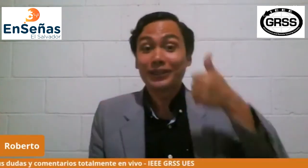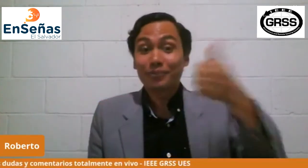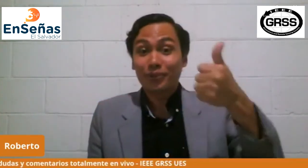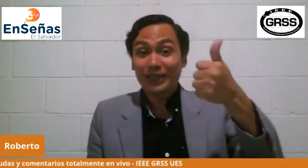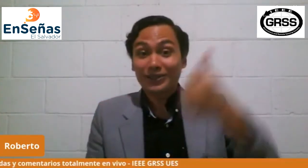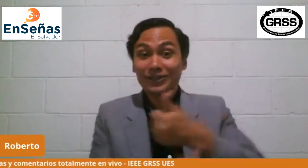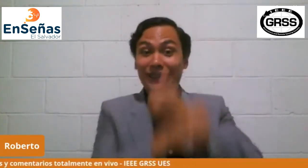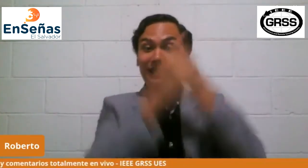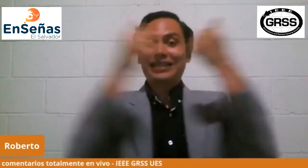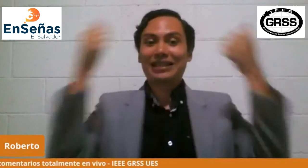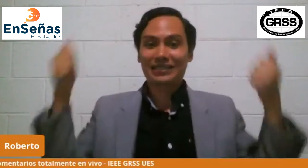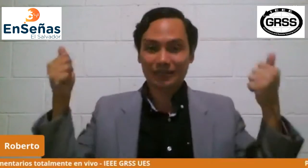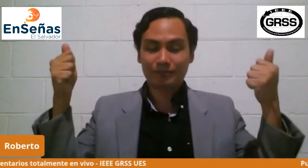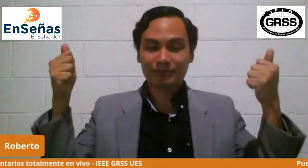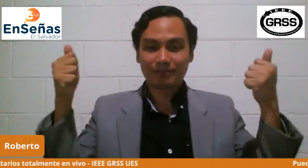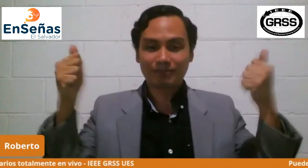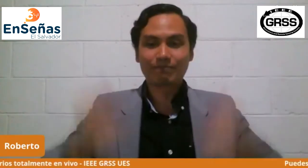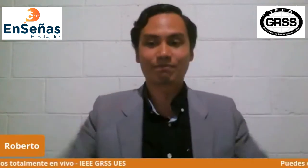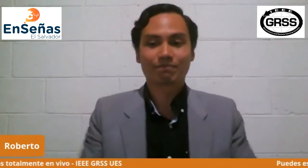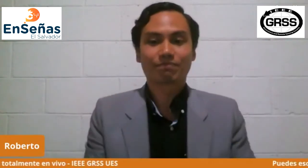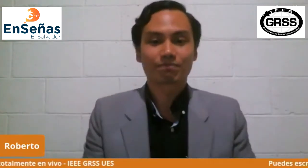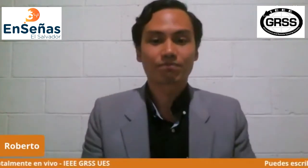o buenos días.